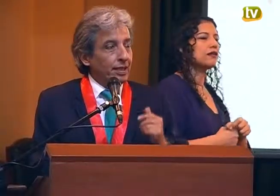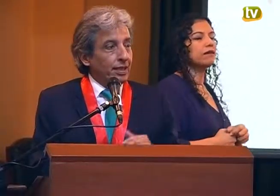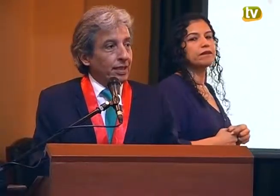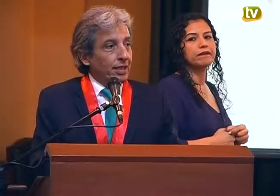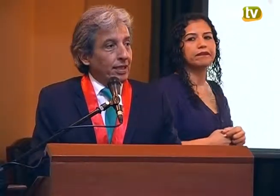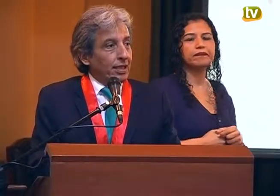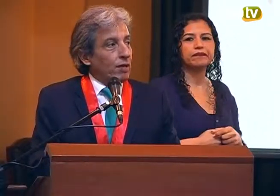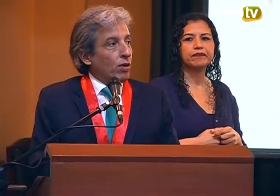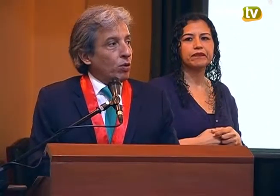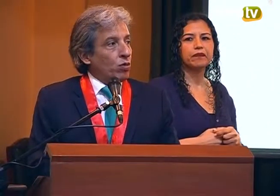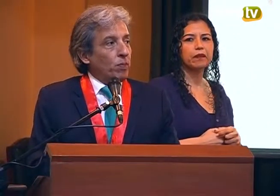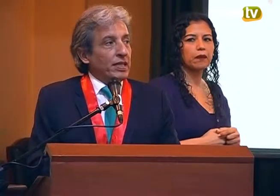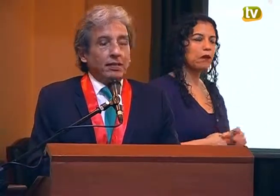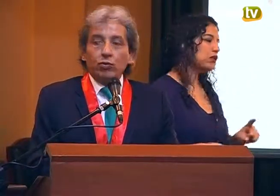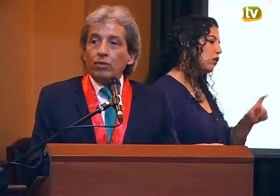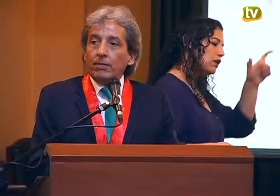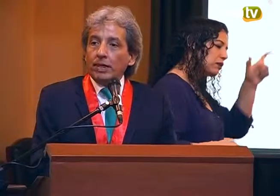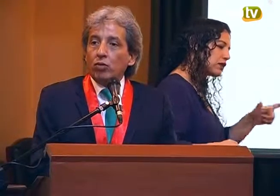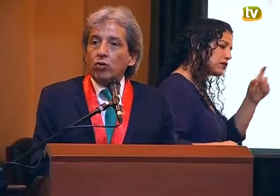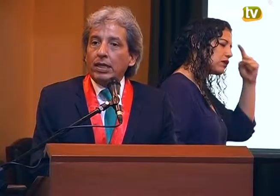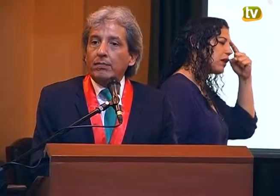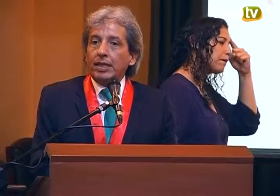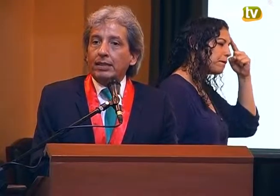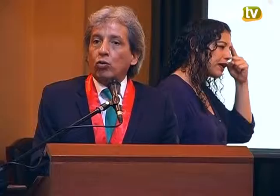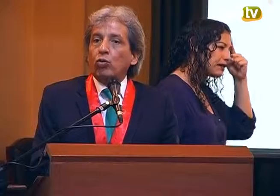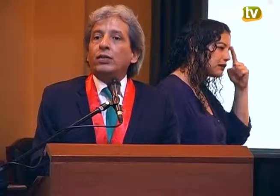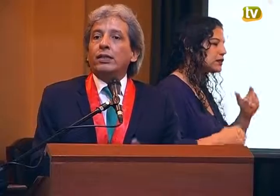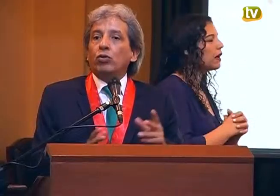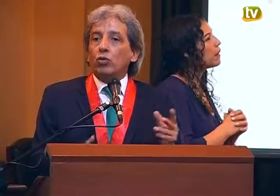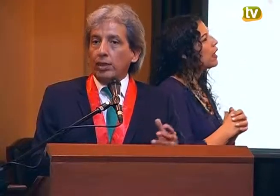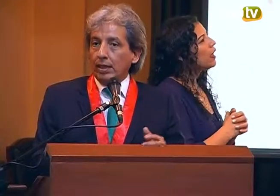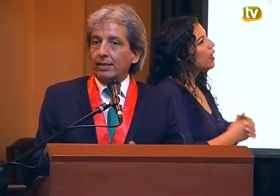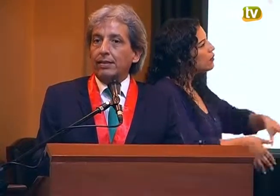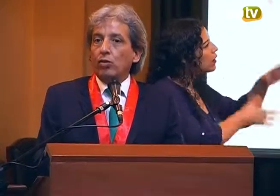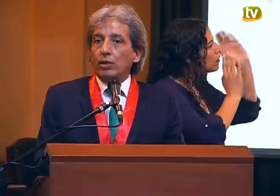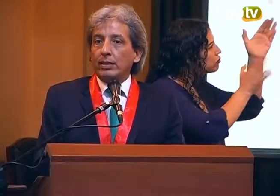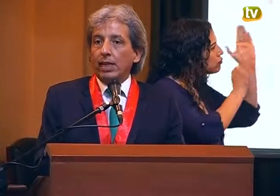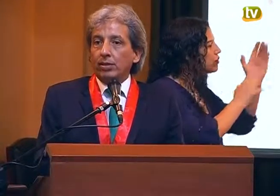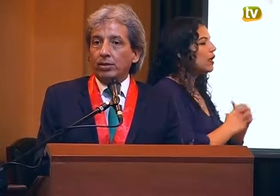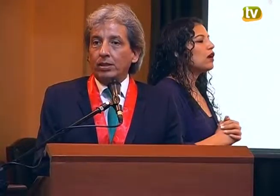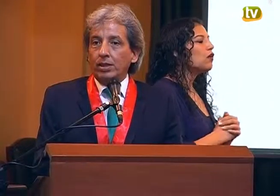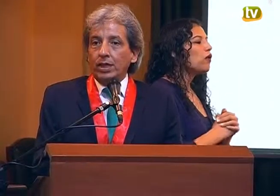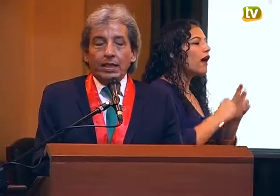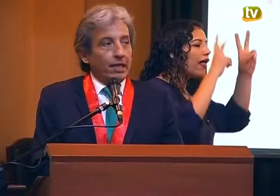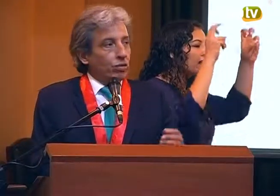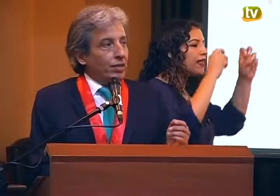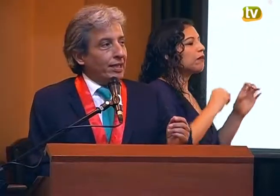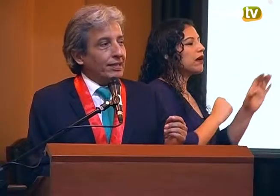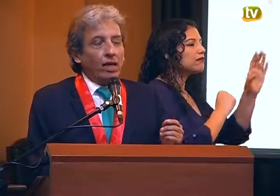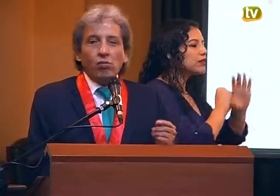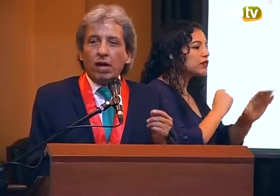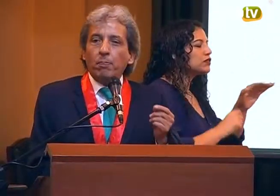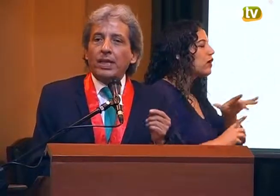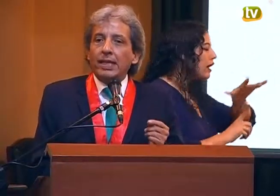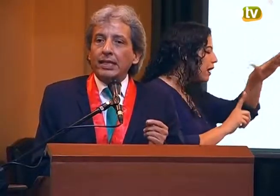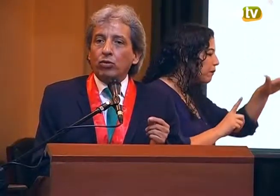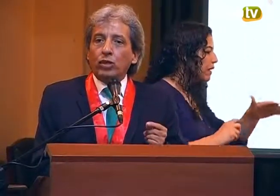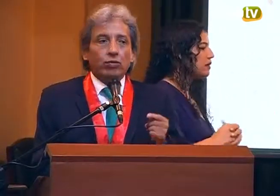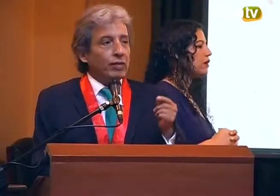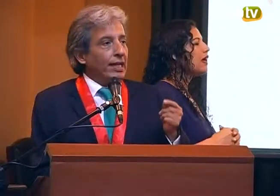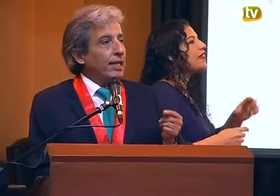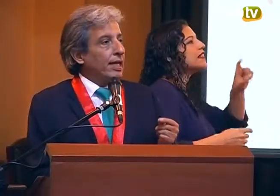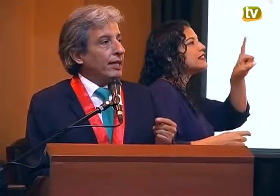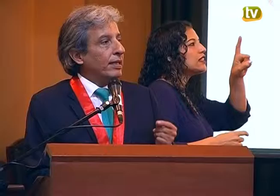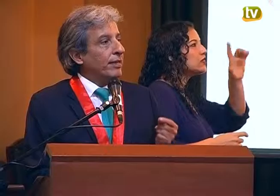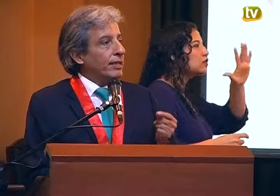visualmente. Y cuando uno piensa en un debate como el climático con 195 estados, en donde el estado más pequeñito,